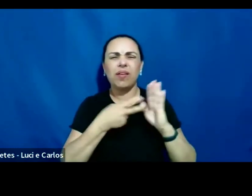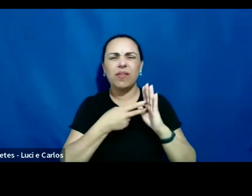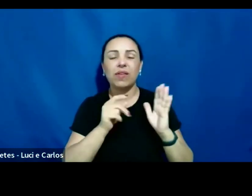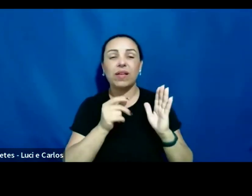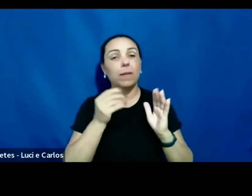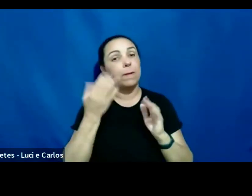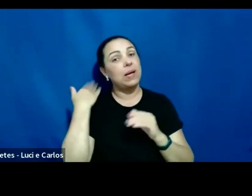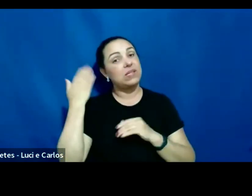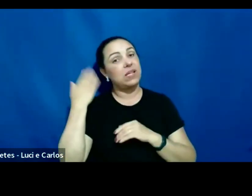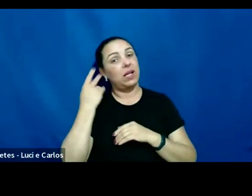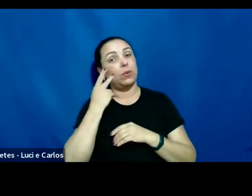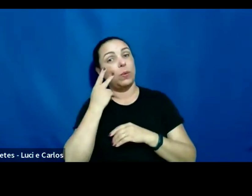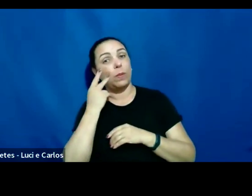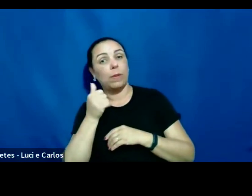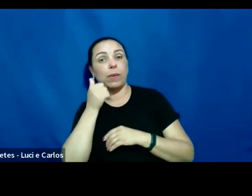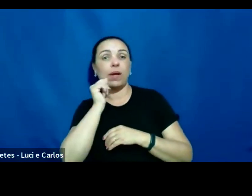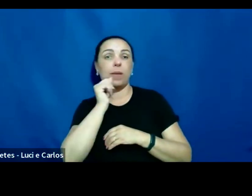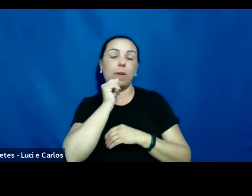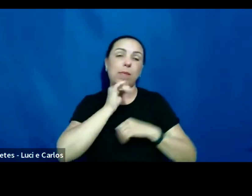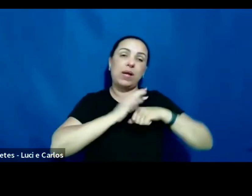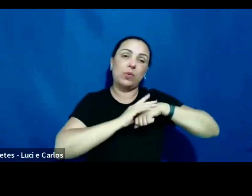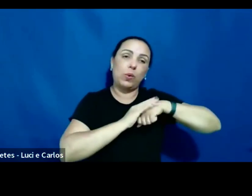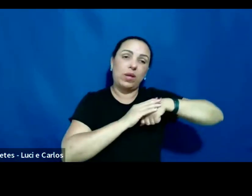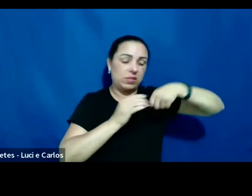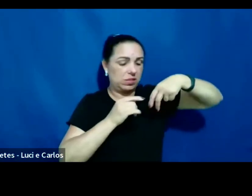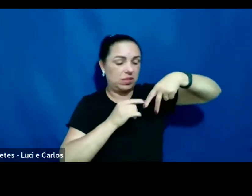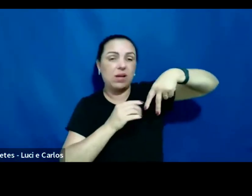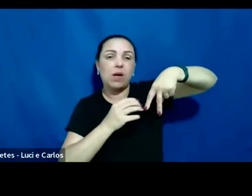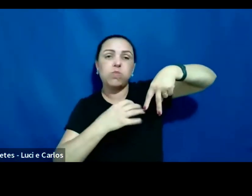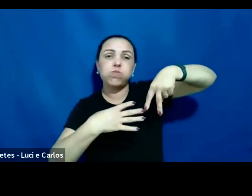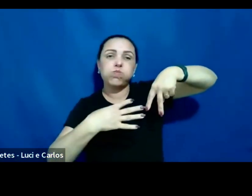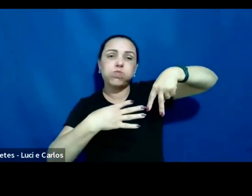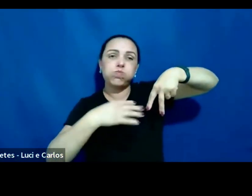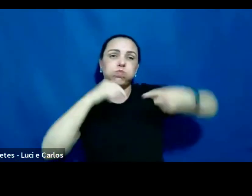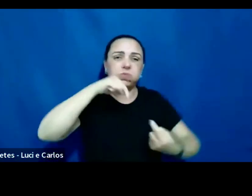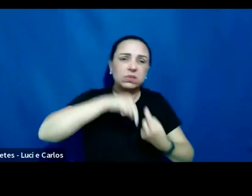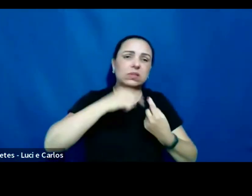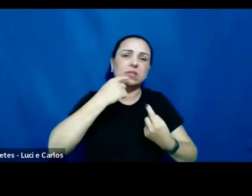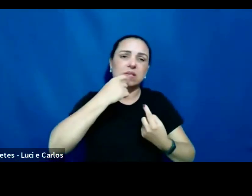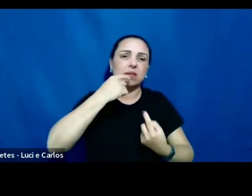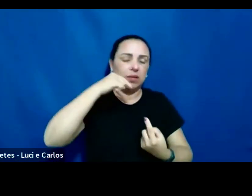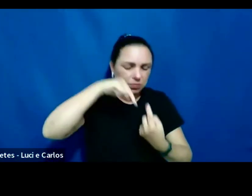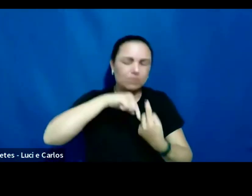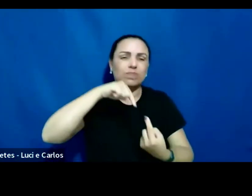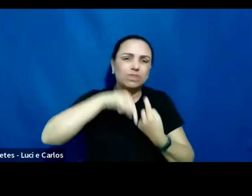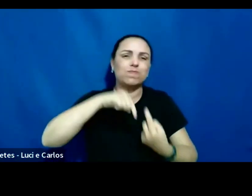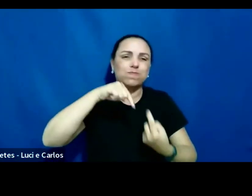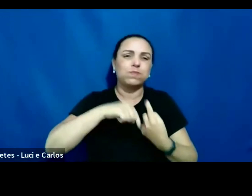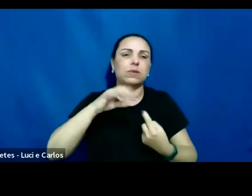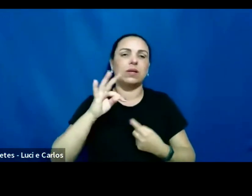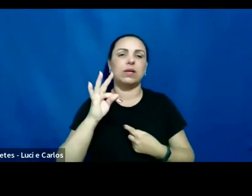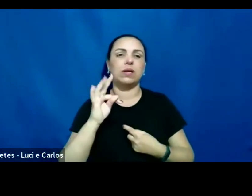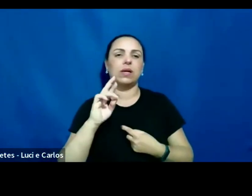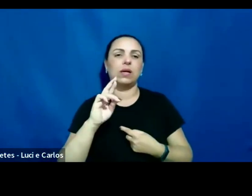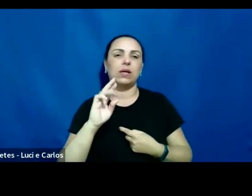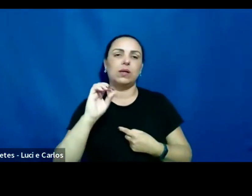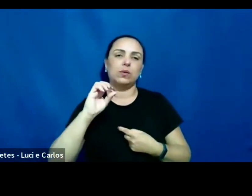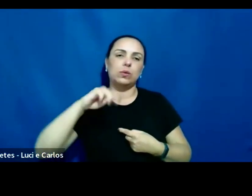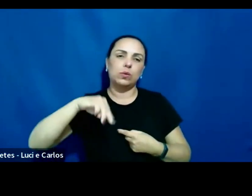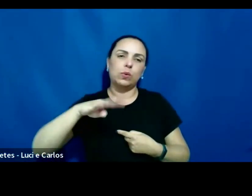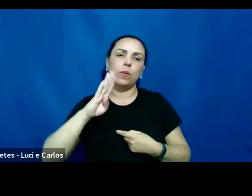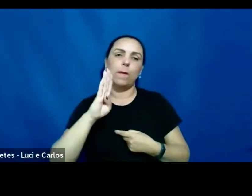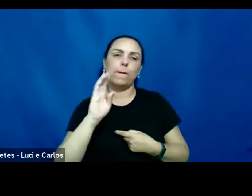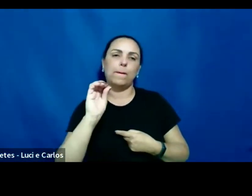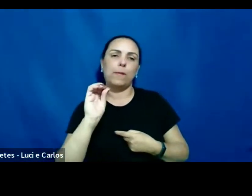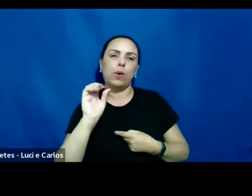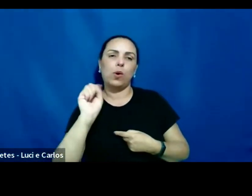sei. Se tiver, então você tem que preocupar com trombose. Então, a genética ela é um fator que contribui, mas ela